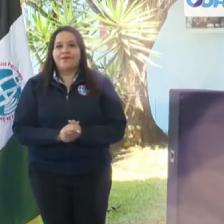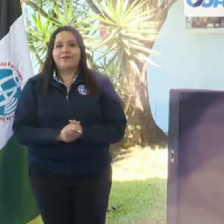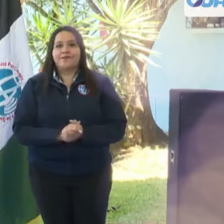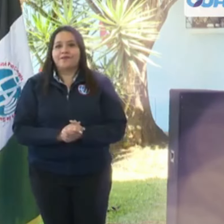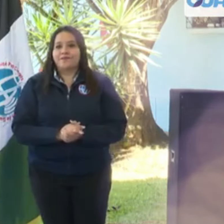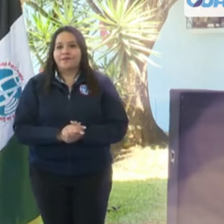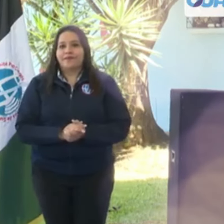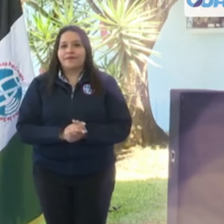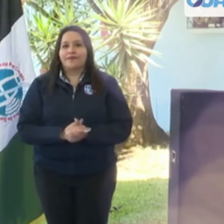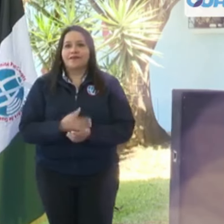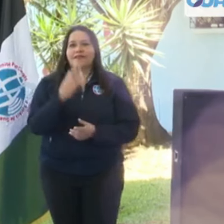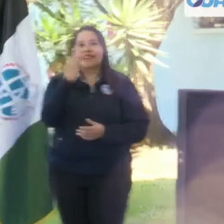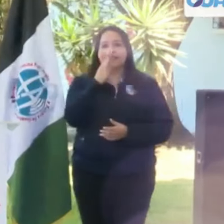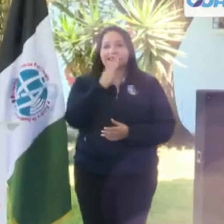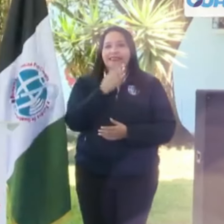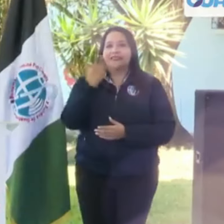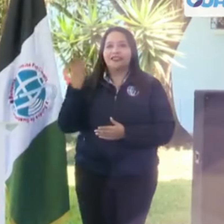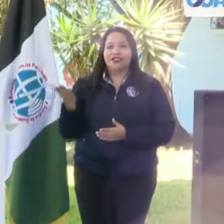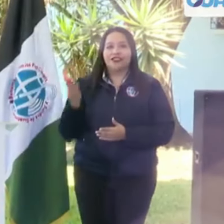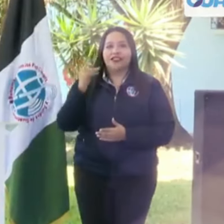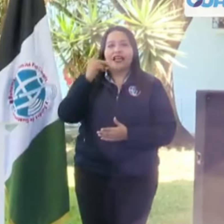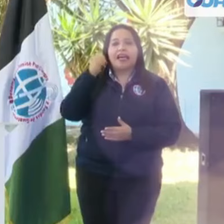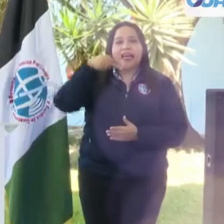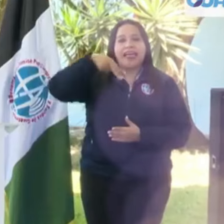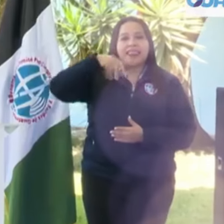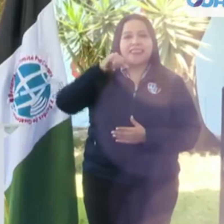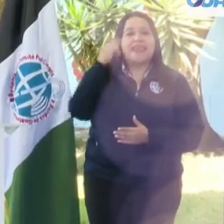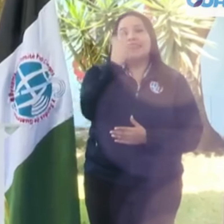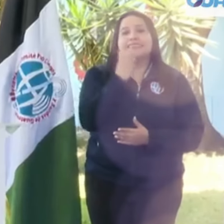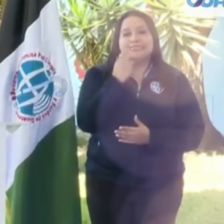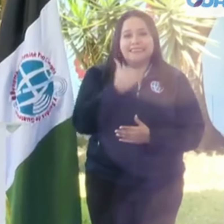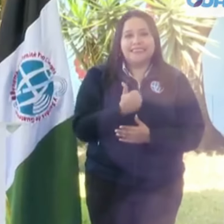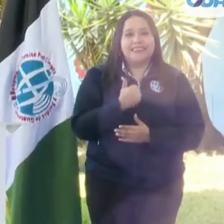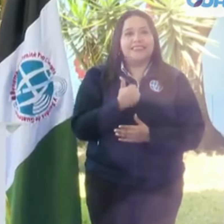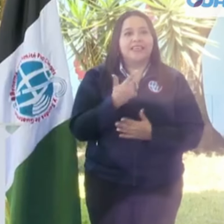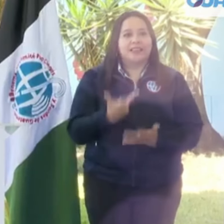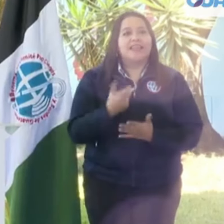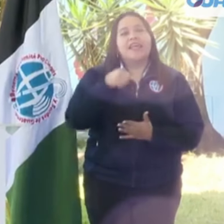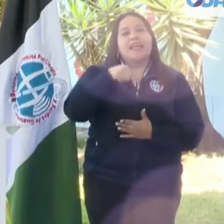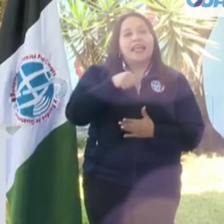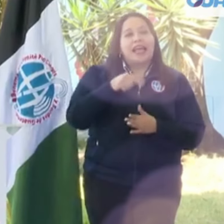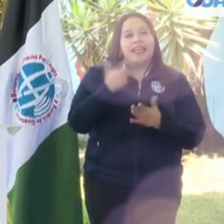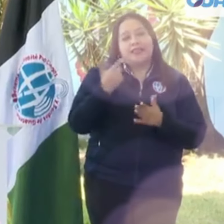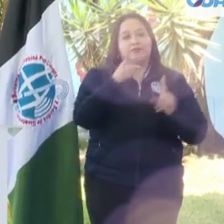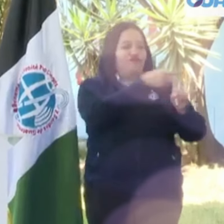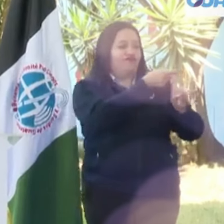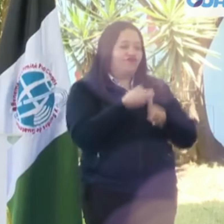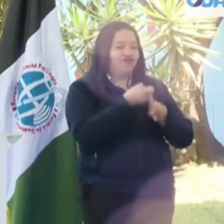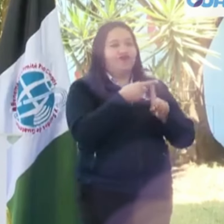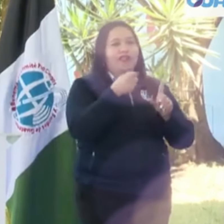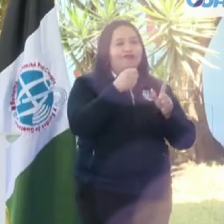Señora Danisa Ramírez, Secretaria Ejecutiva contra la Violencia Sexual, Explotación y Trata de